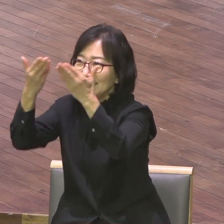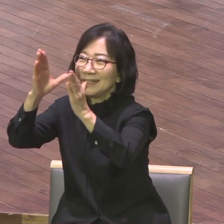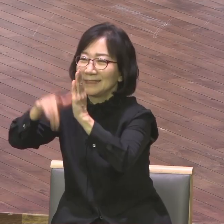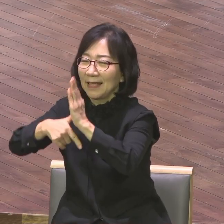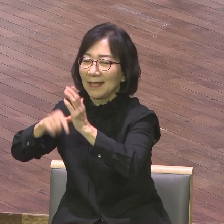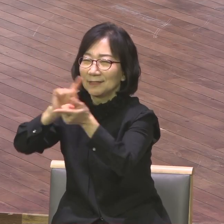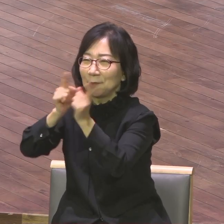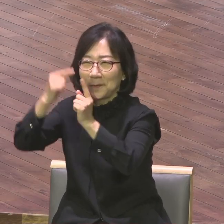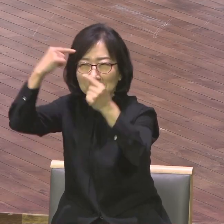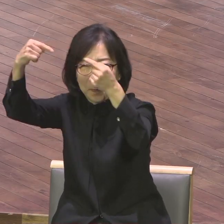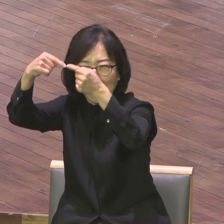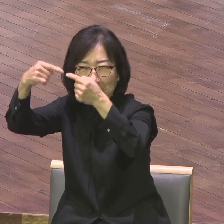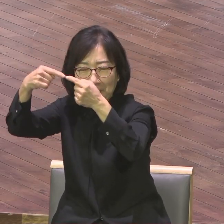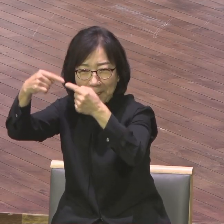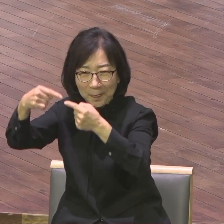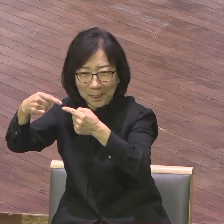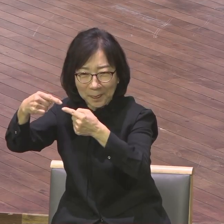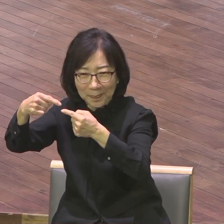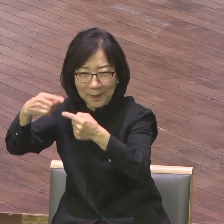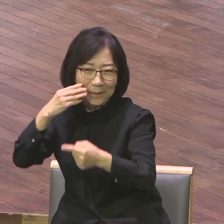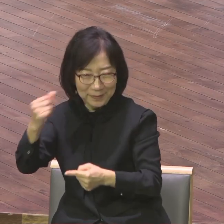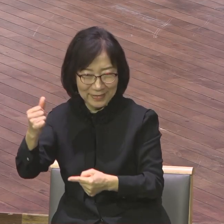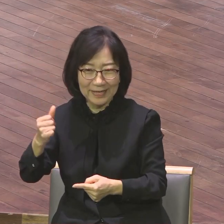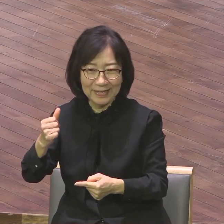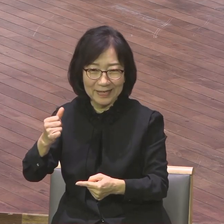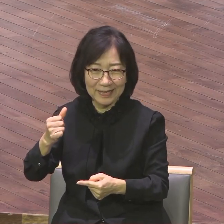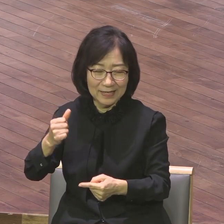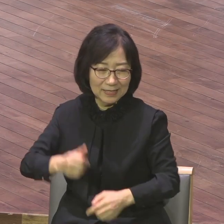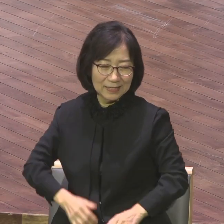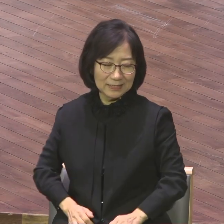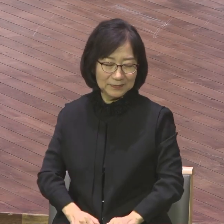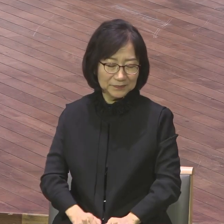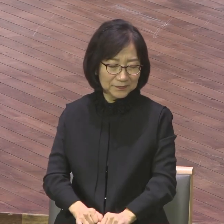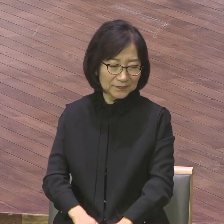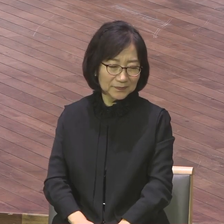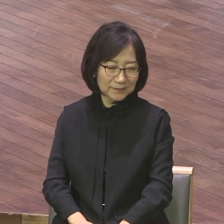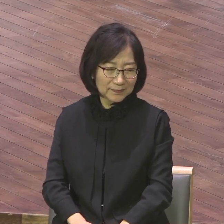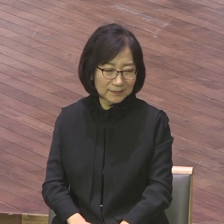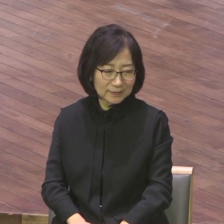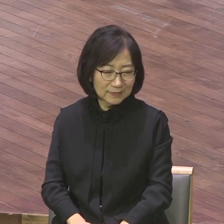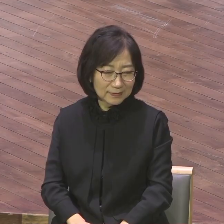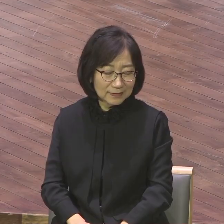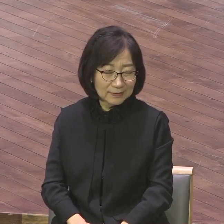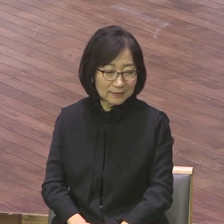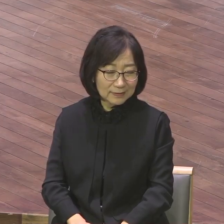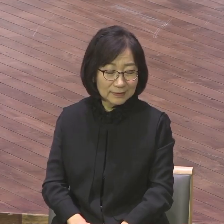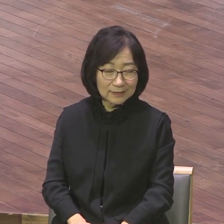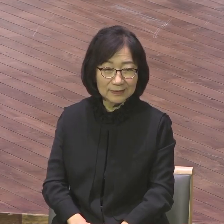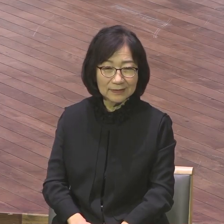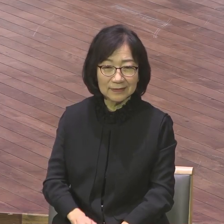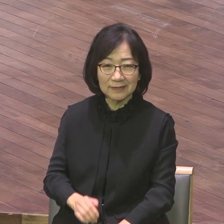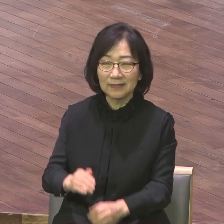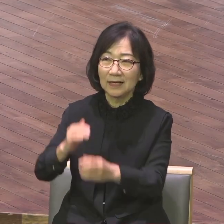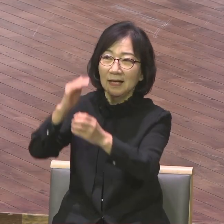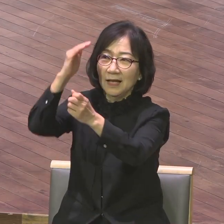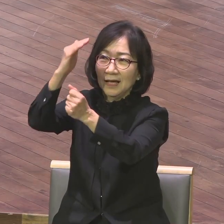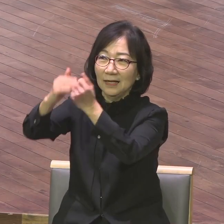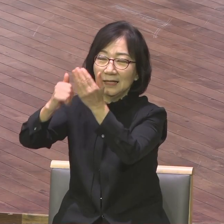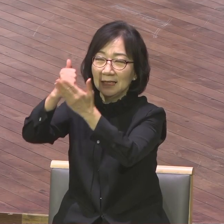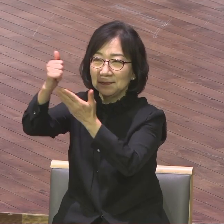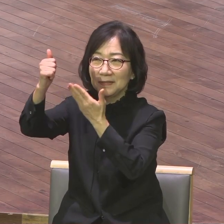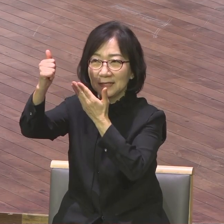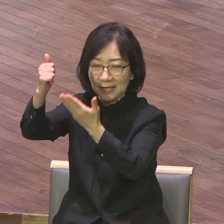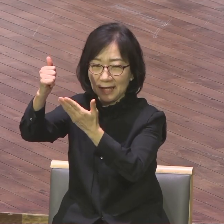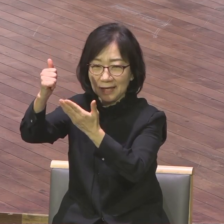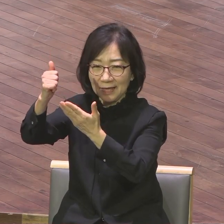이게 구원받은 하나님의 자녀의 최고의 축복이고, 하나님 앞에 온전한